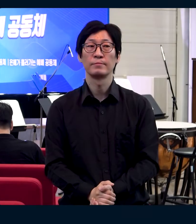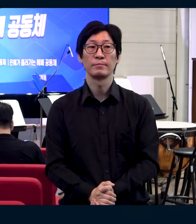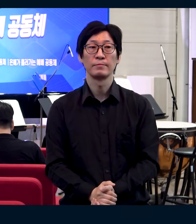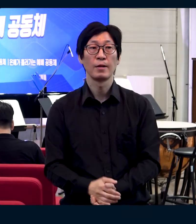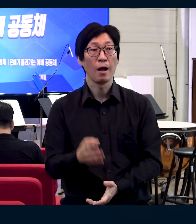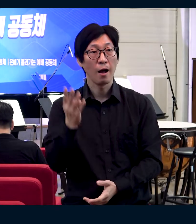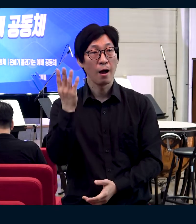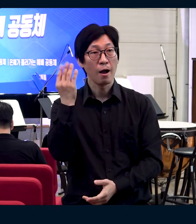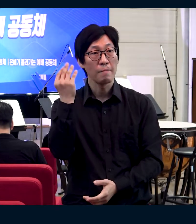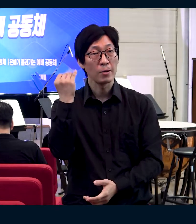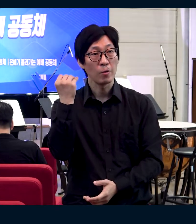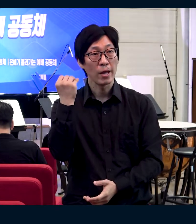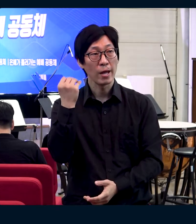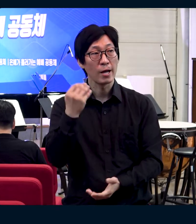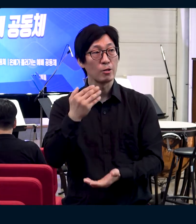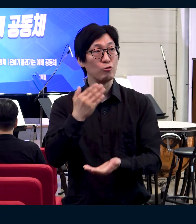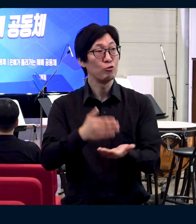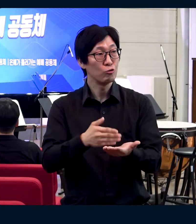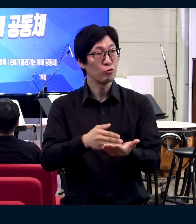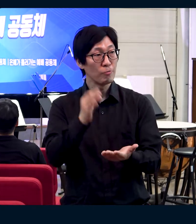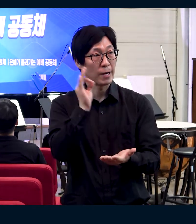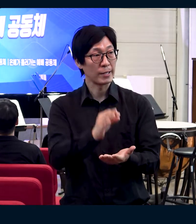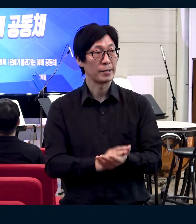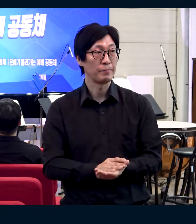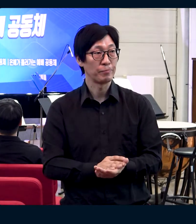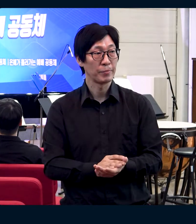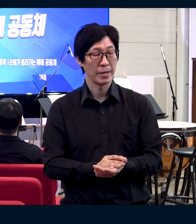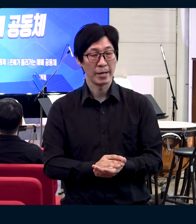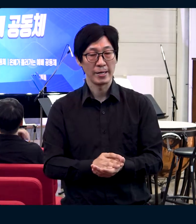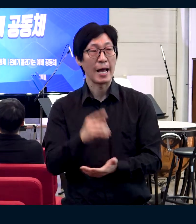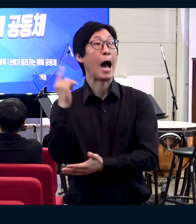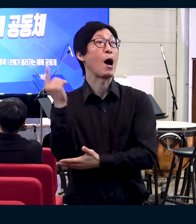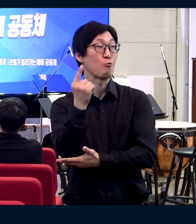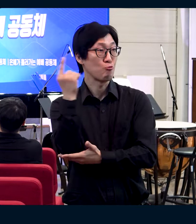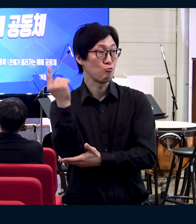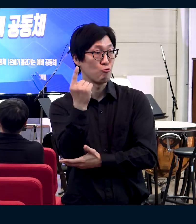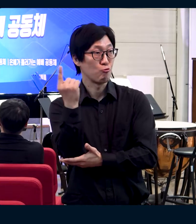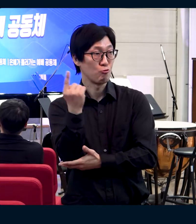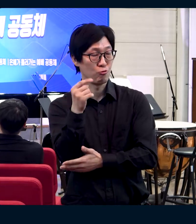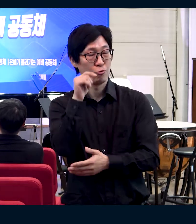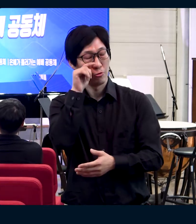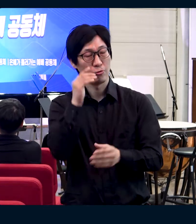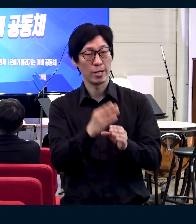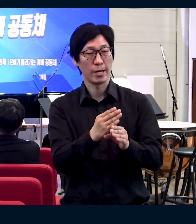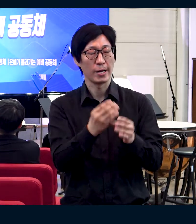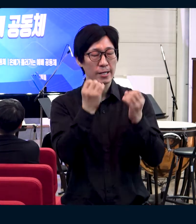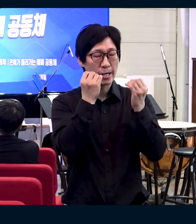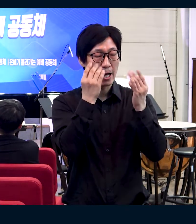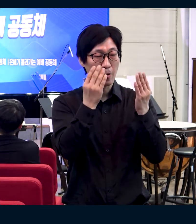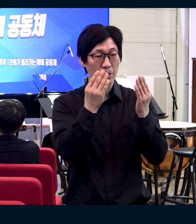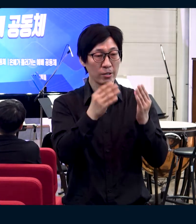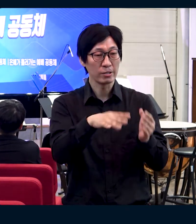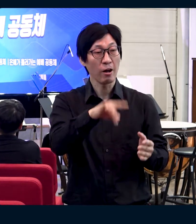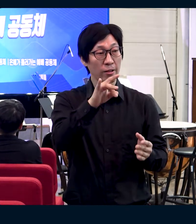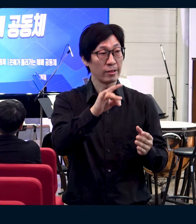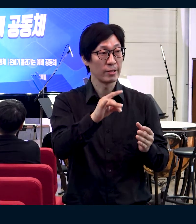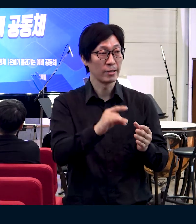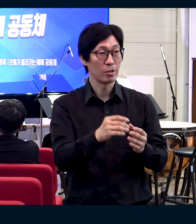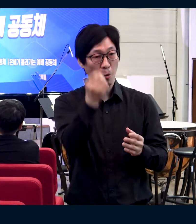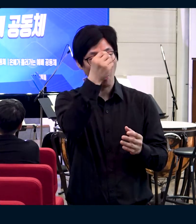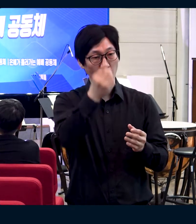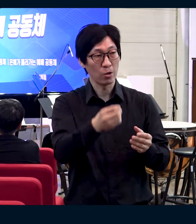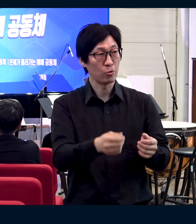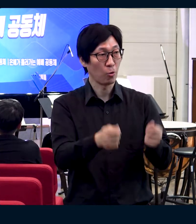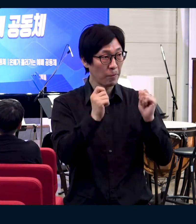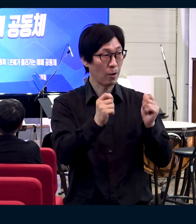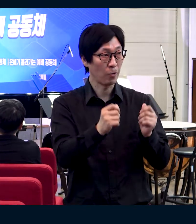얼마 전에 스포츠 기사를 보니까 프로야구에서 신인 드래프트를 하는데, 그런데 거기 보니까